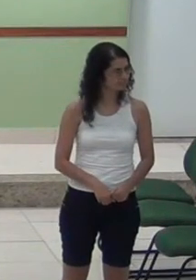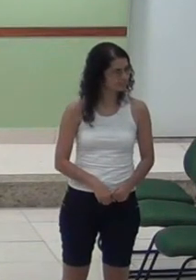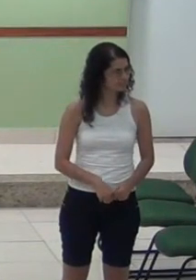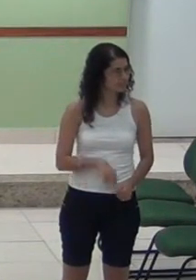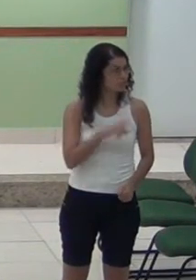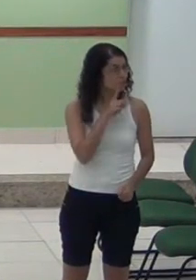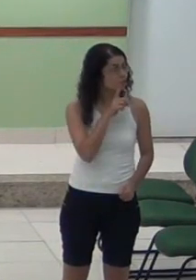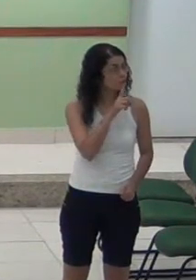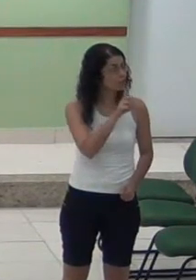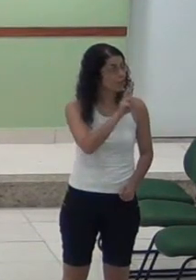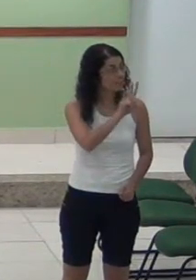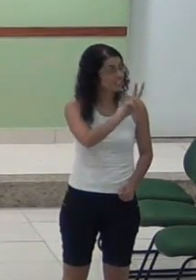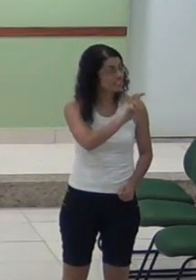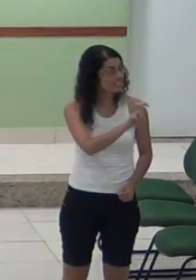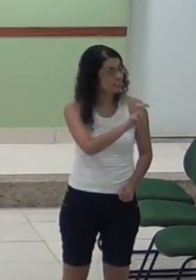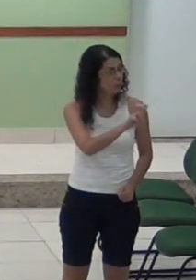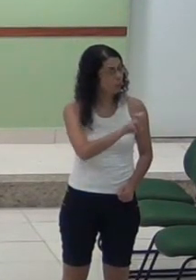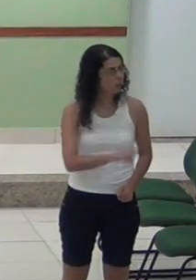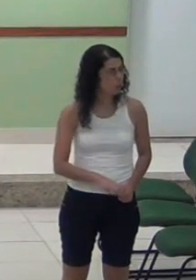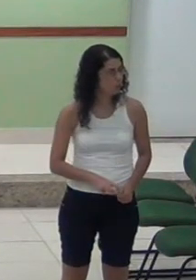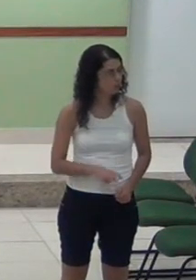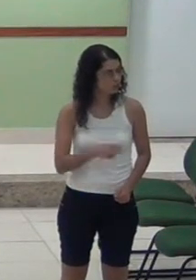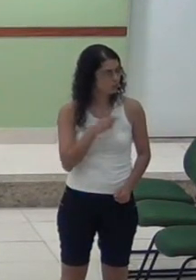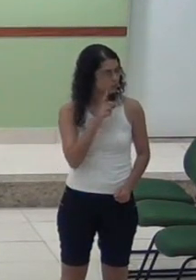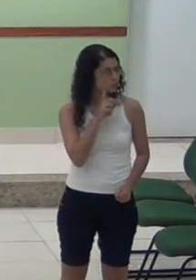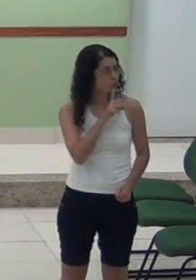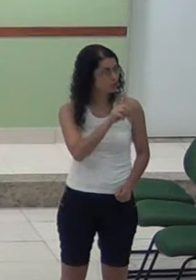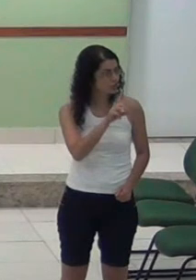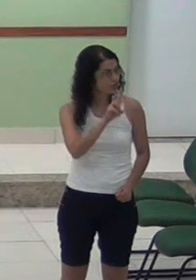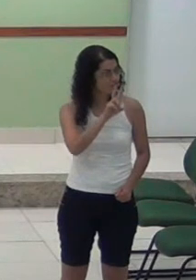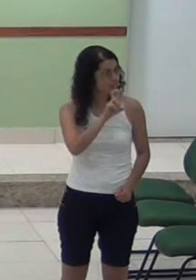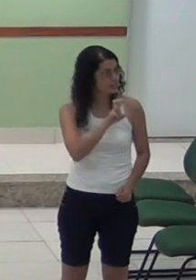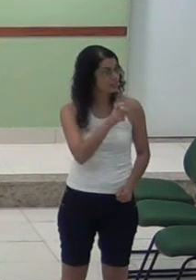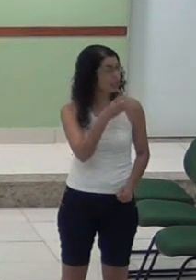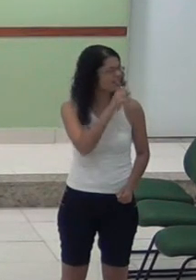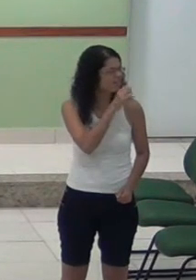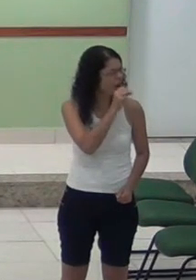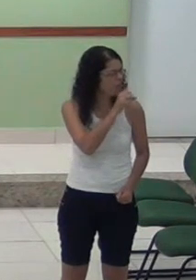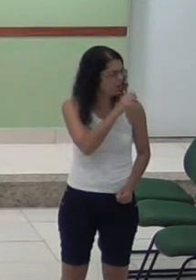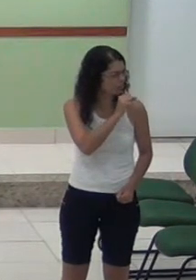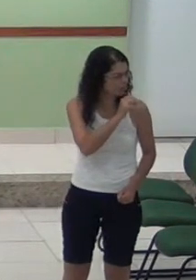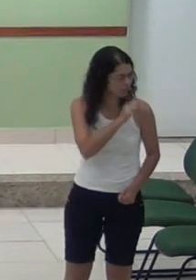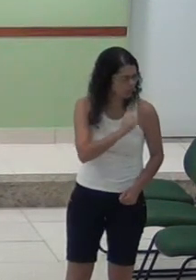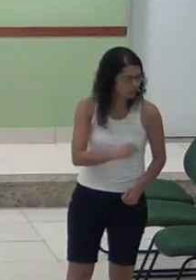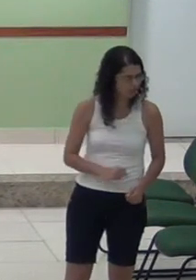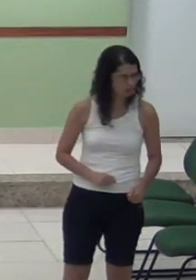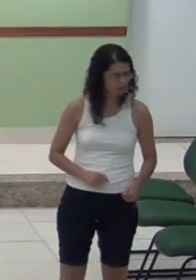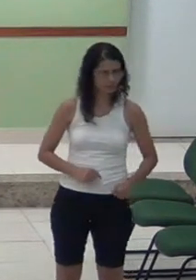ter palavra, vamos ter dinâmica, vamos ter momento de comunhão, oração.